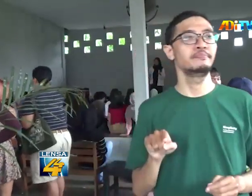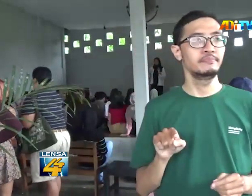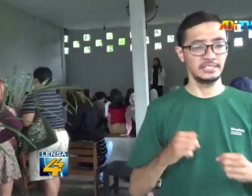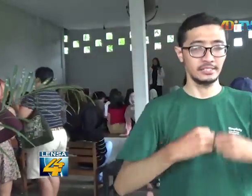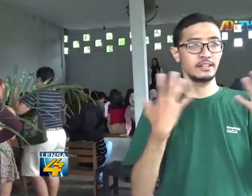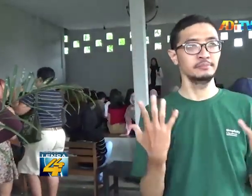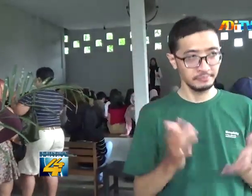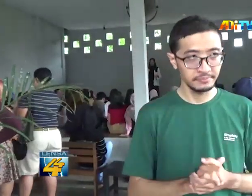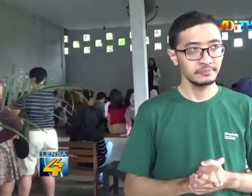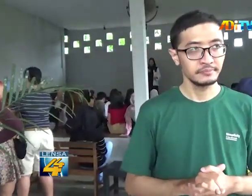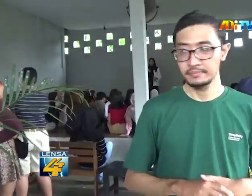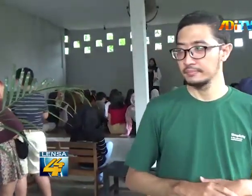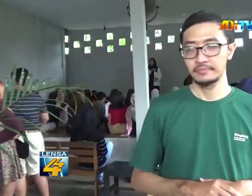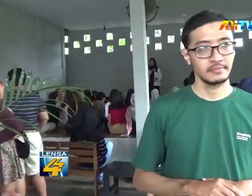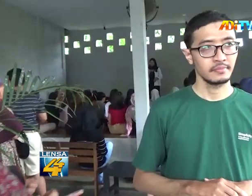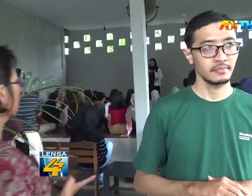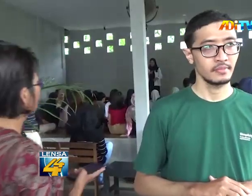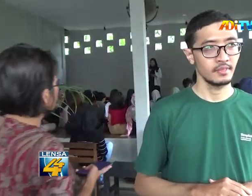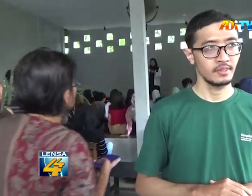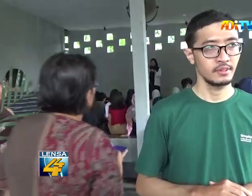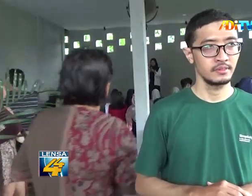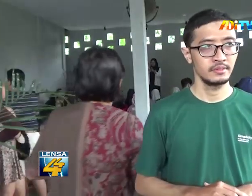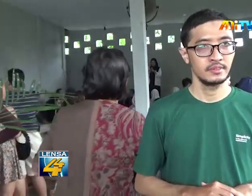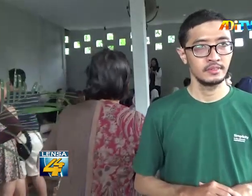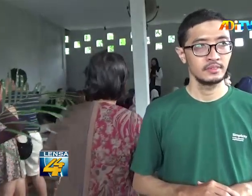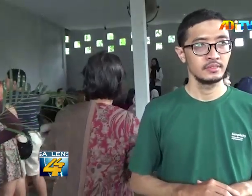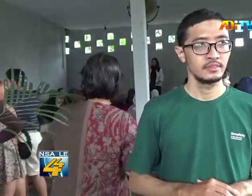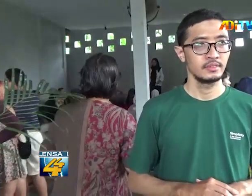sebagai jembatan jembatan Akhirnya teman-teman bisa berkomunikasi